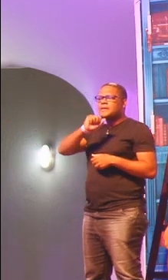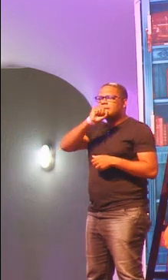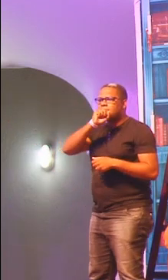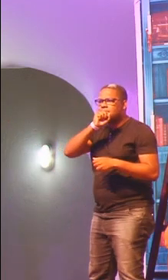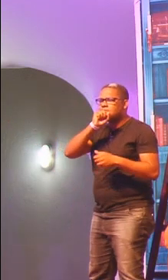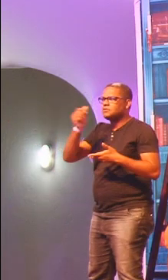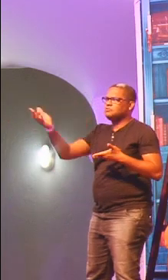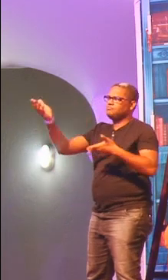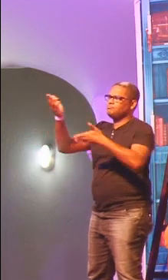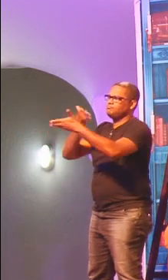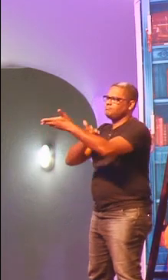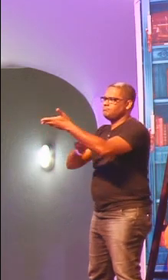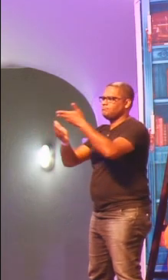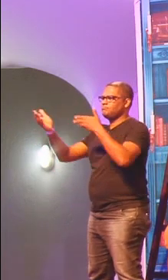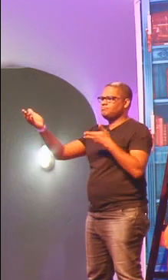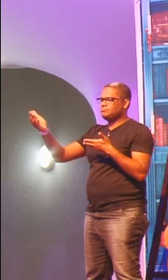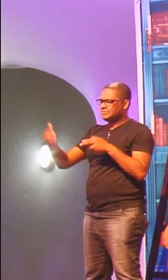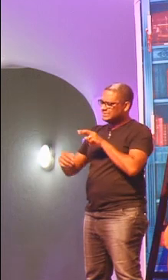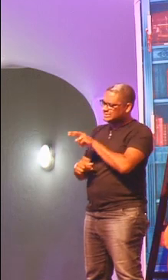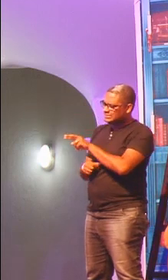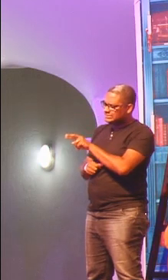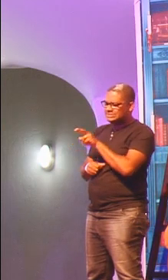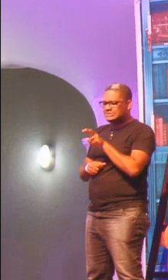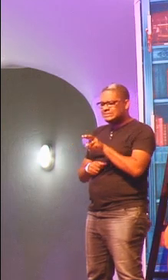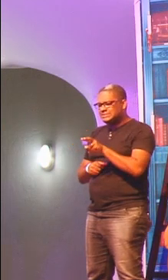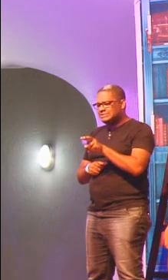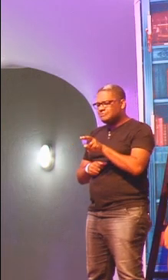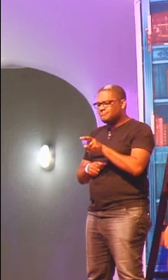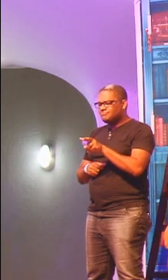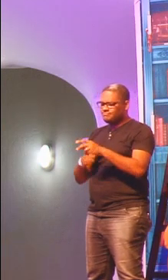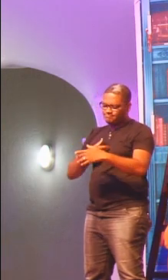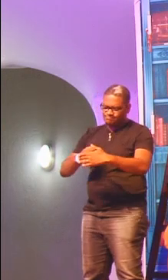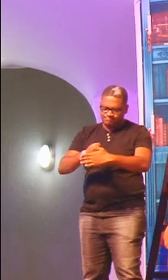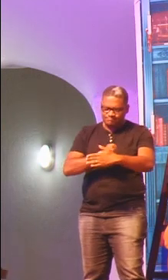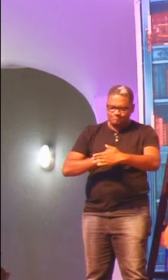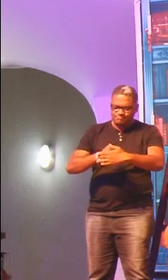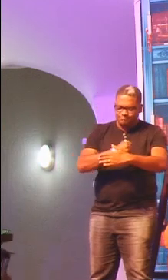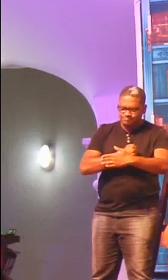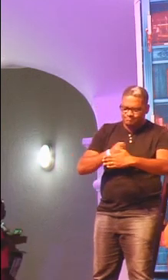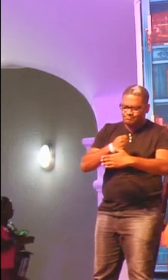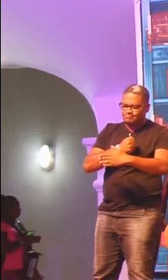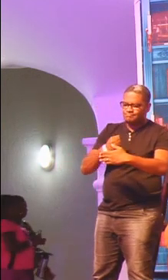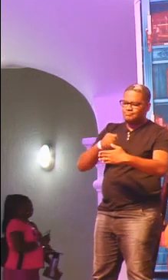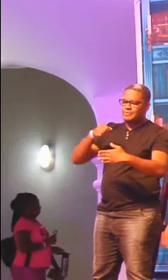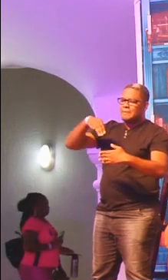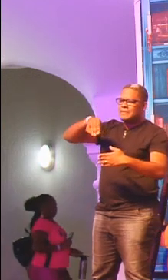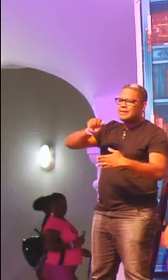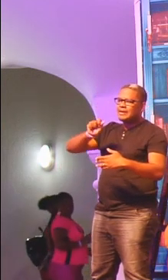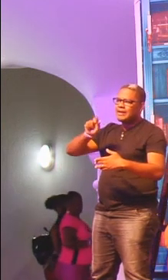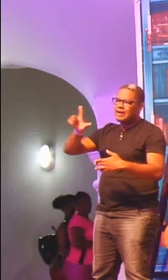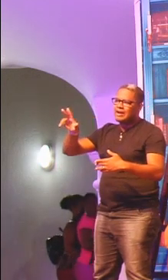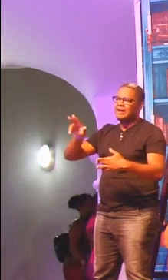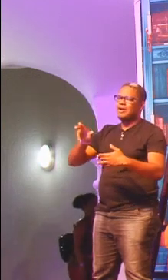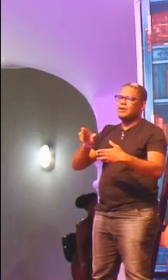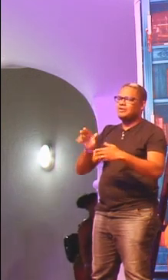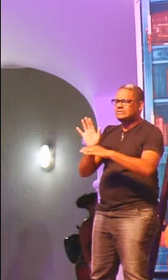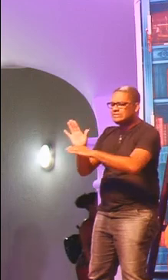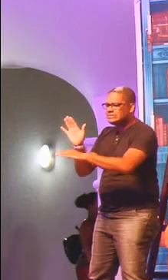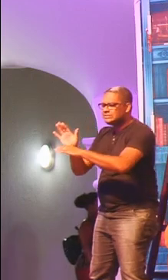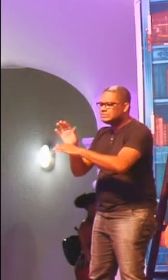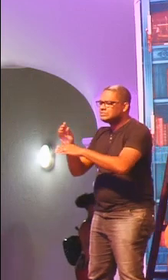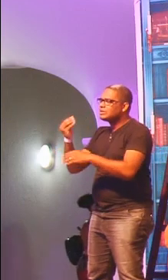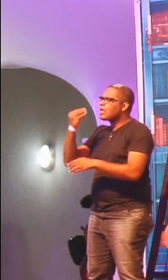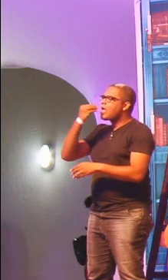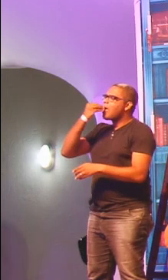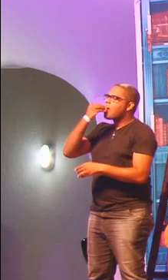com as vizinhas, que olhavam os filhos menores enquanto ela cozinhava papas, mingau de cachorro, para ajudar na